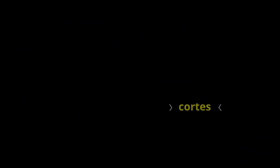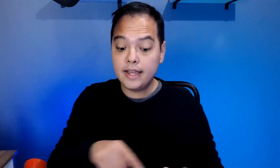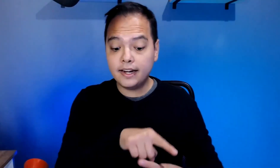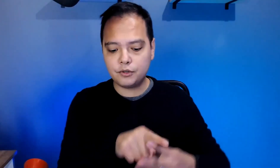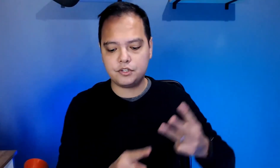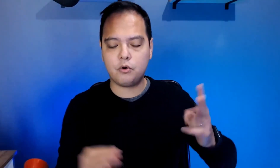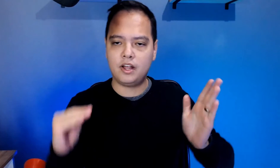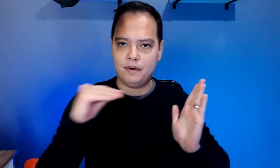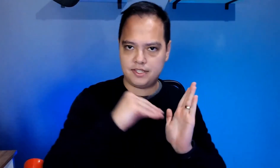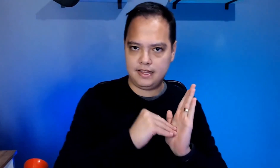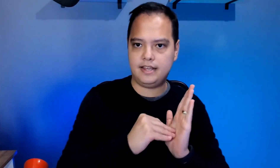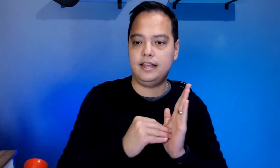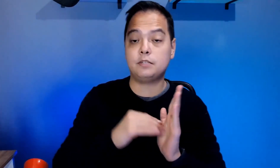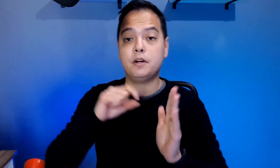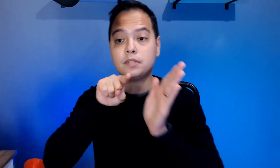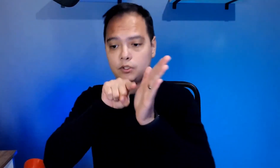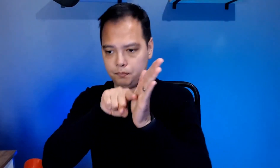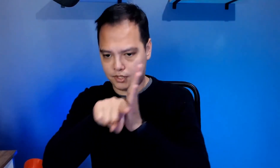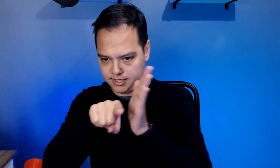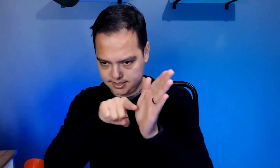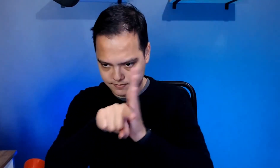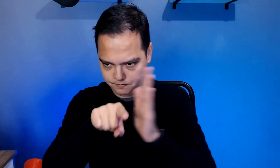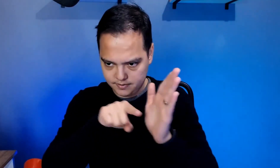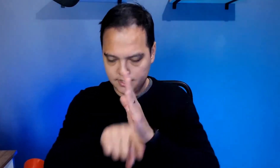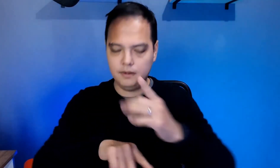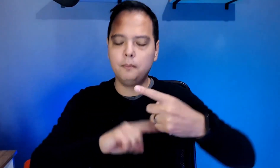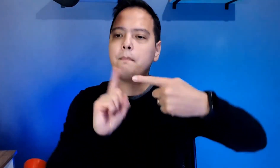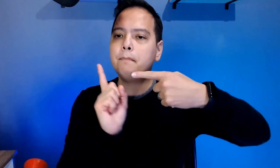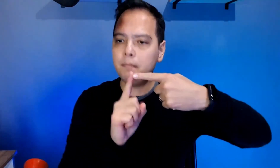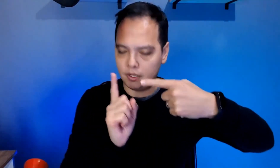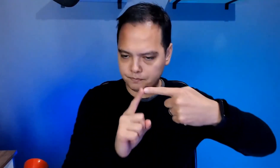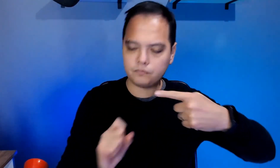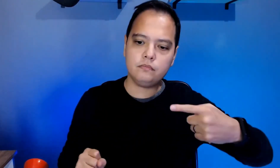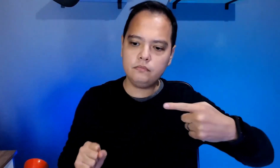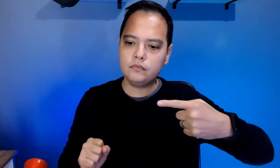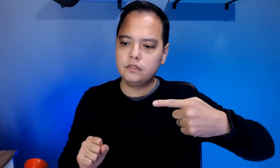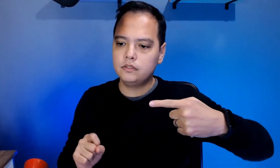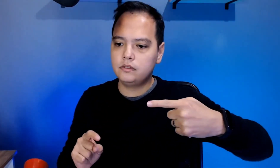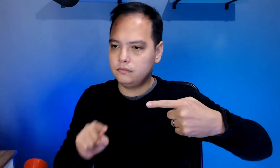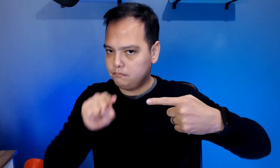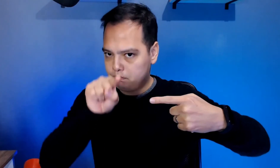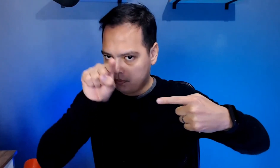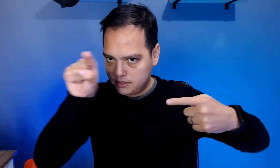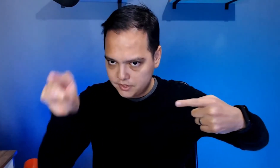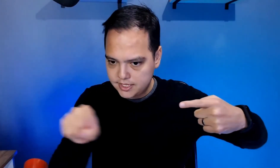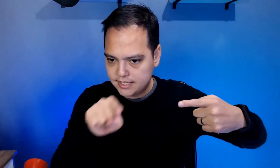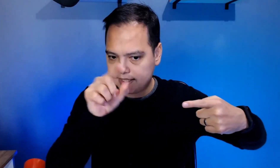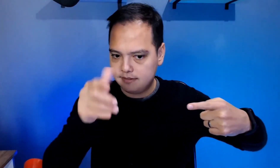Três coisas que eu coloquei para vocês lá, que as perguntas são importantes. Primeiro, se você já está